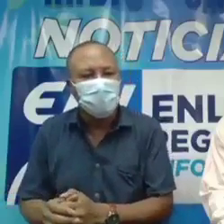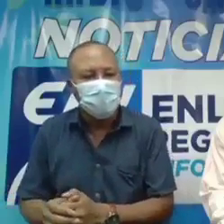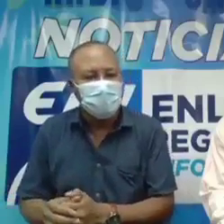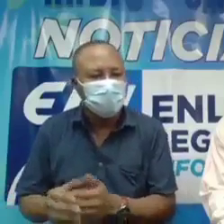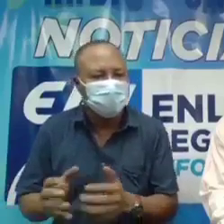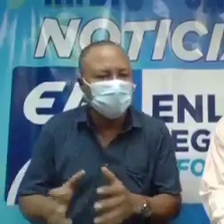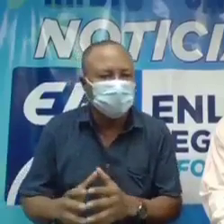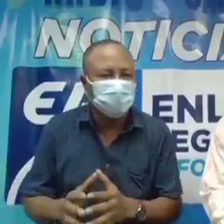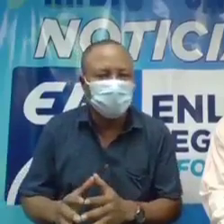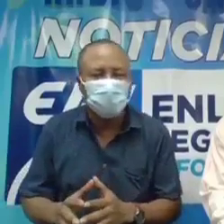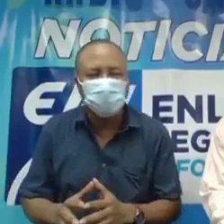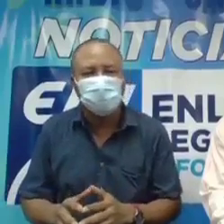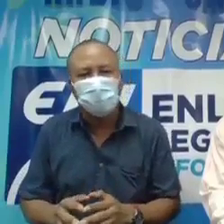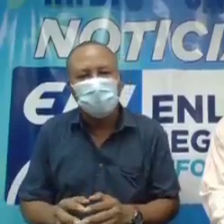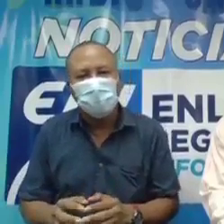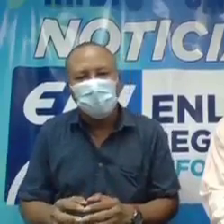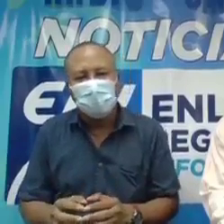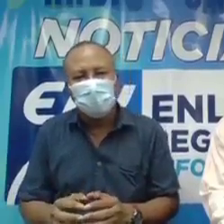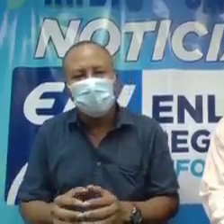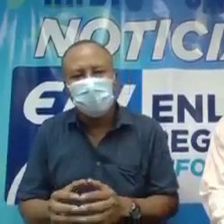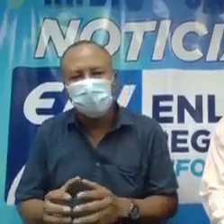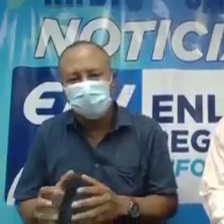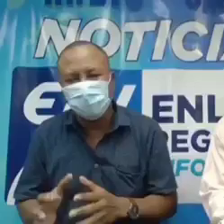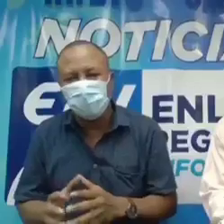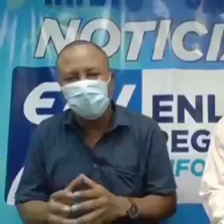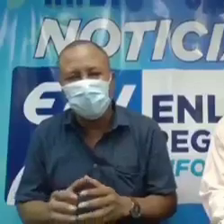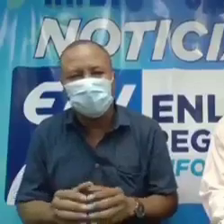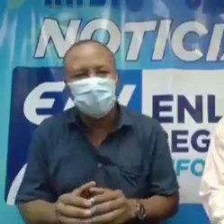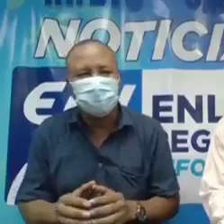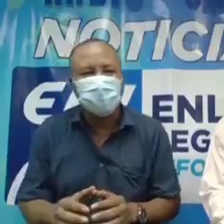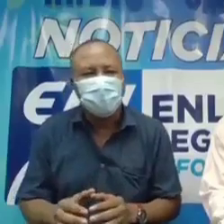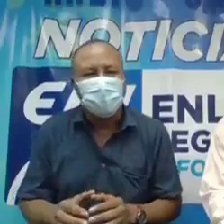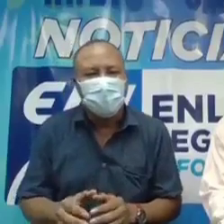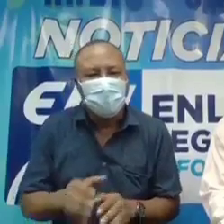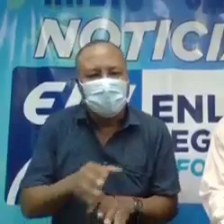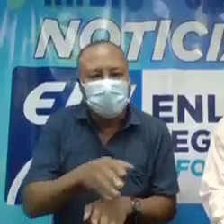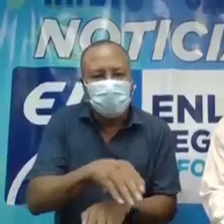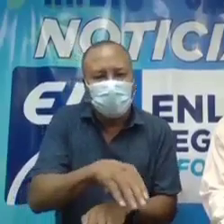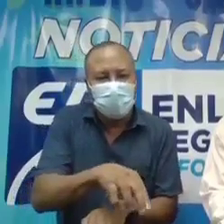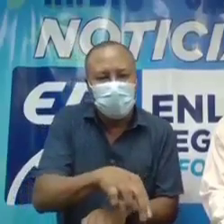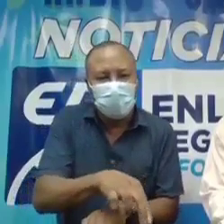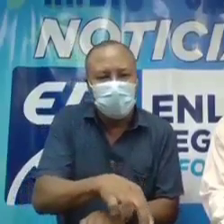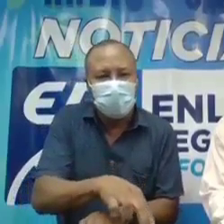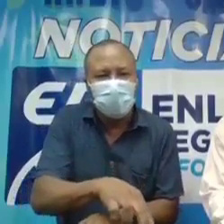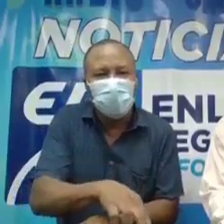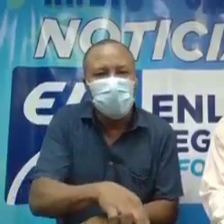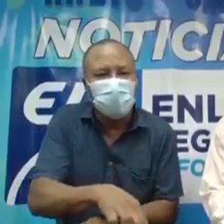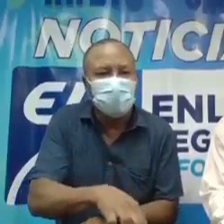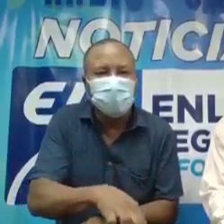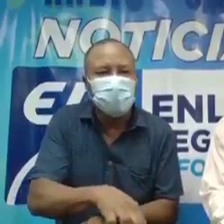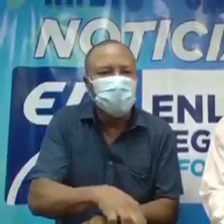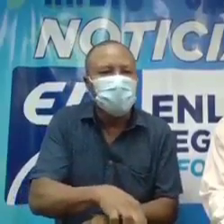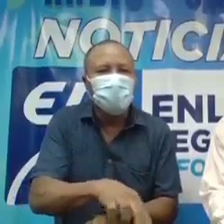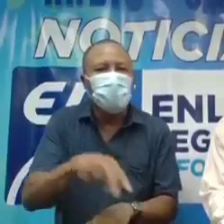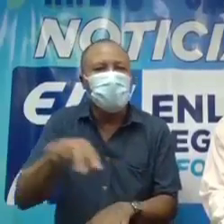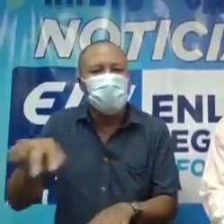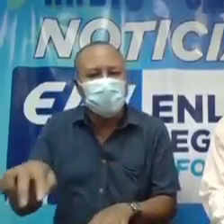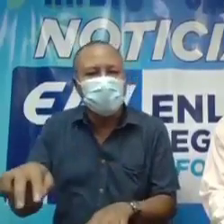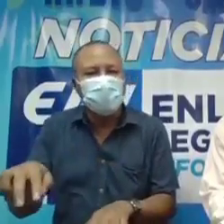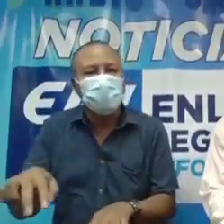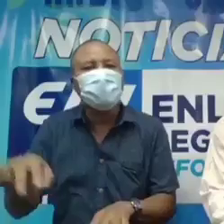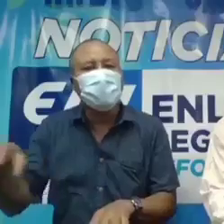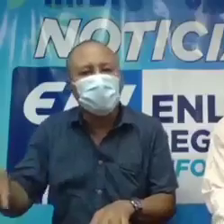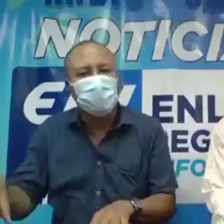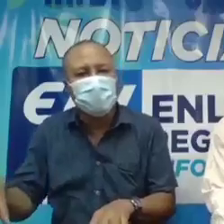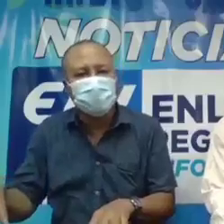prohibiciones, en el artículo 328 o 329, establece que un órgano no